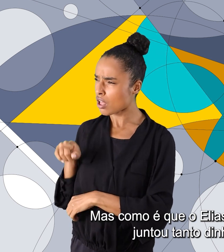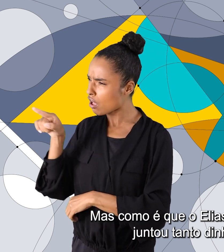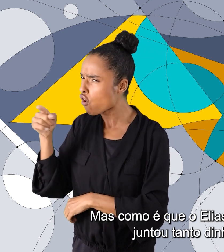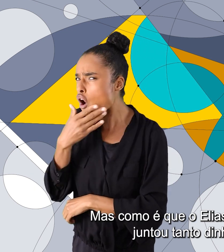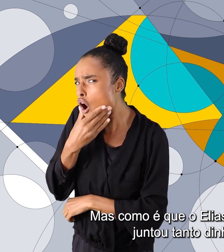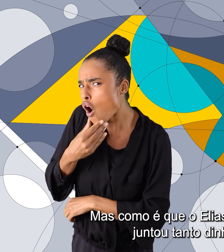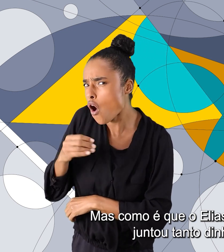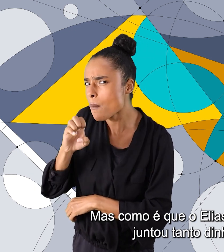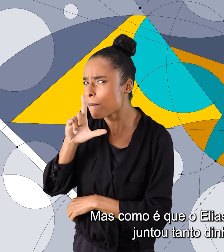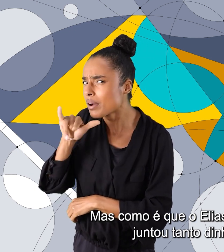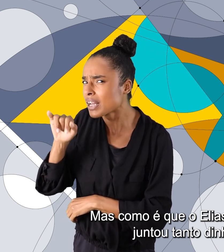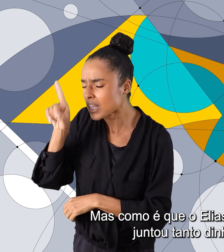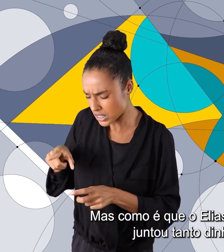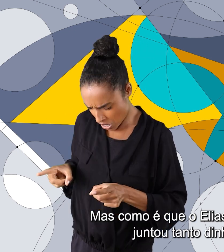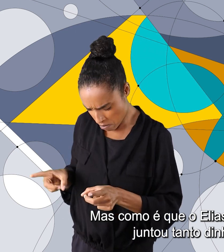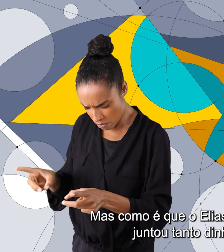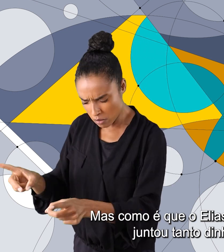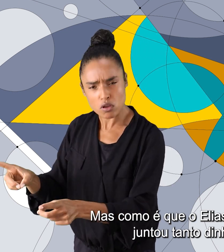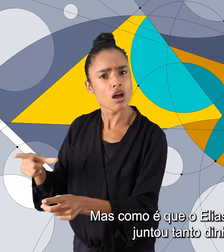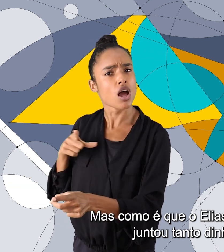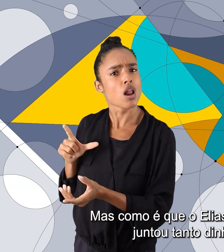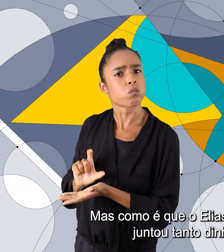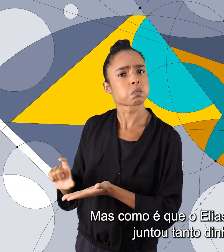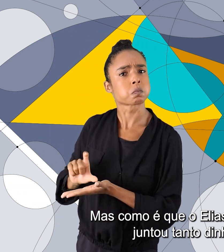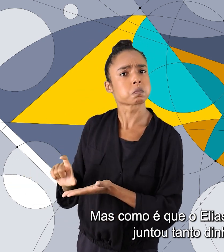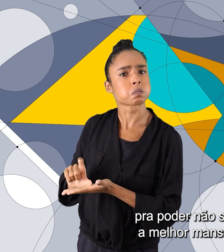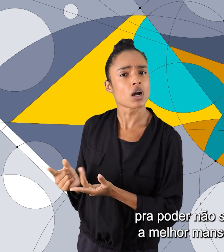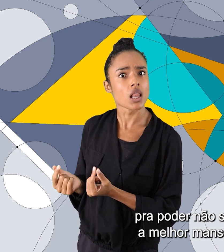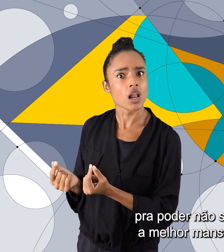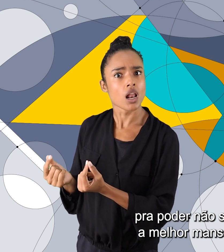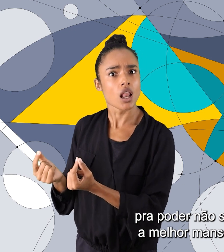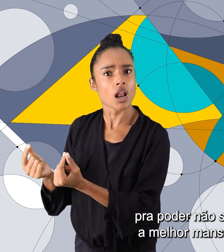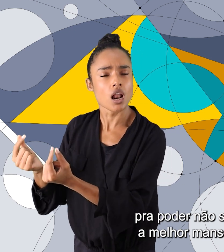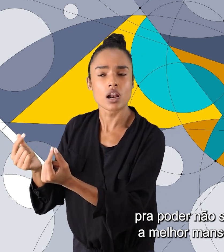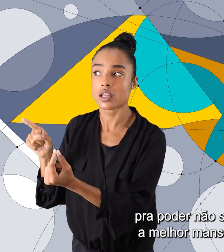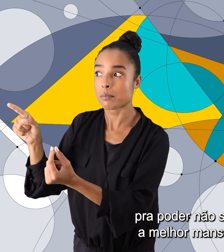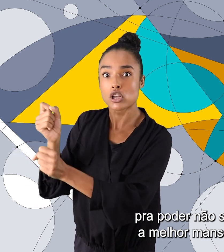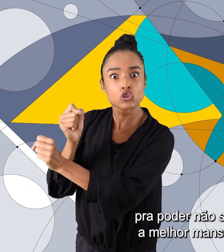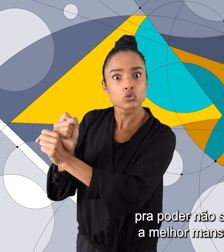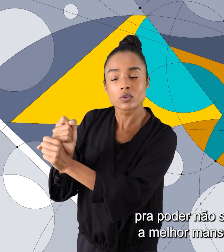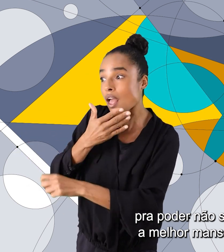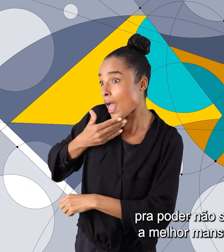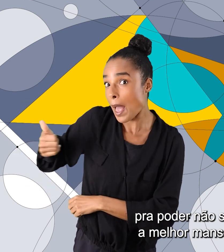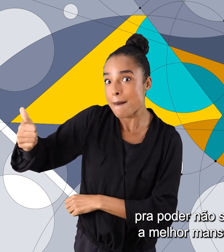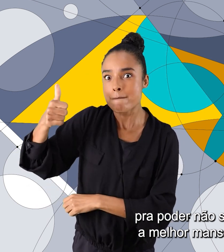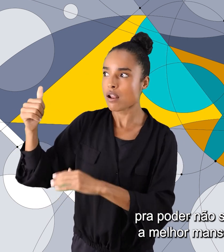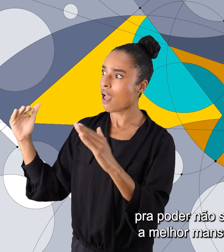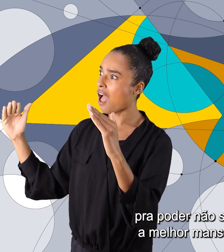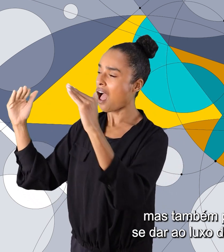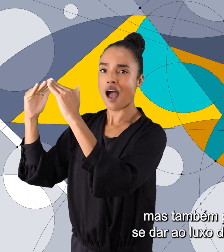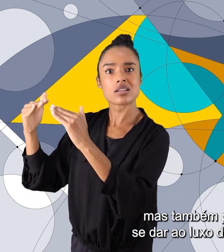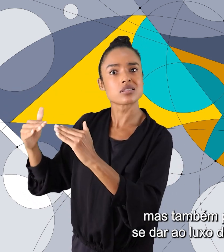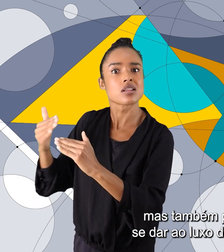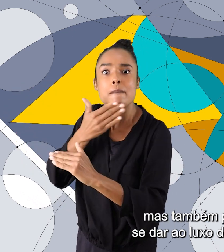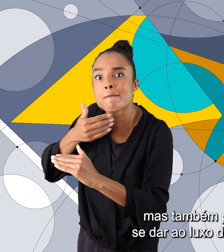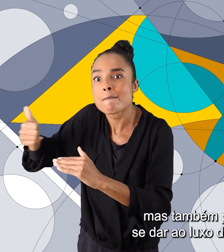que o Elias, um comerciante, juntou tanto dinheiro assim para poder não só construir a melhor mansão do Rio,